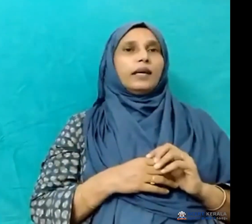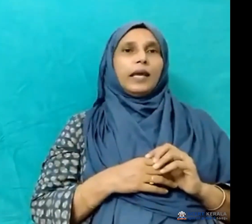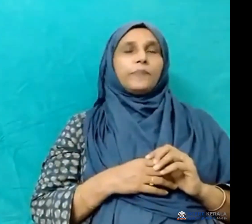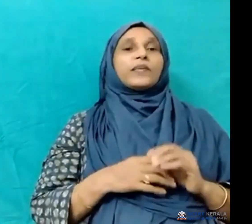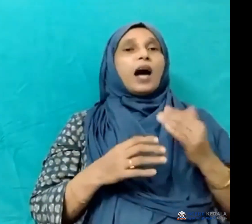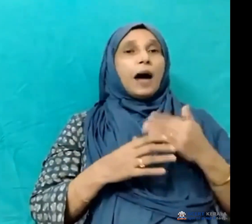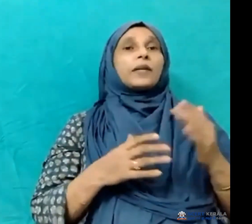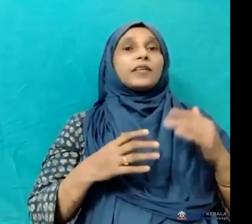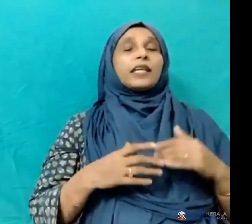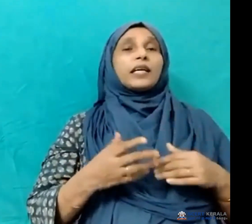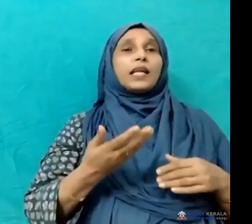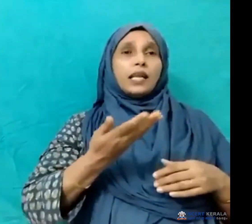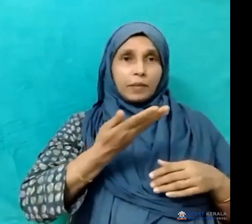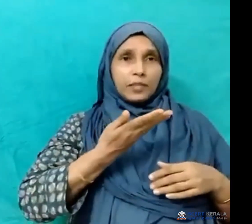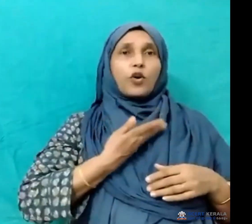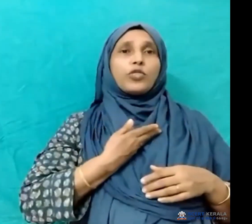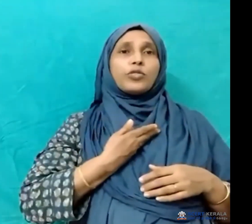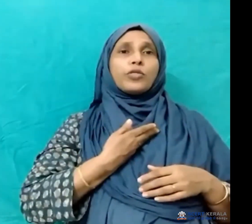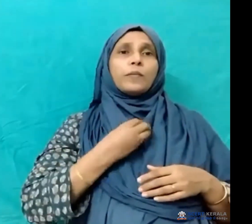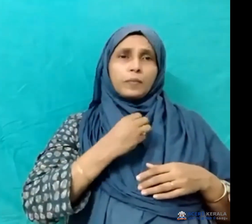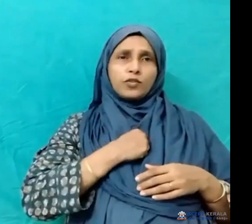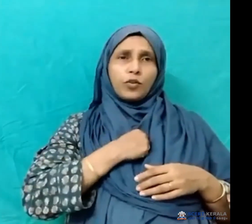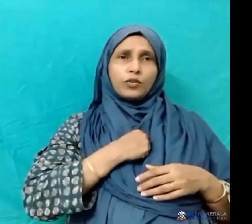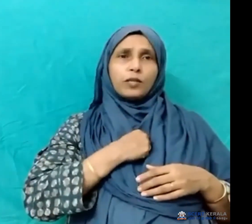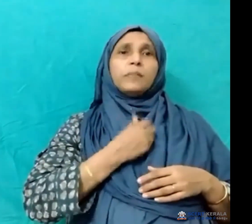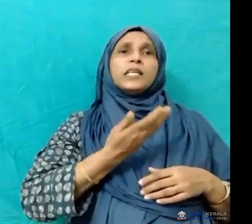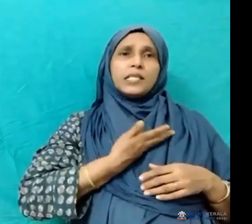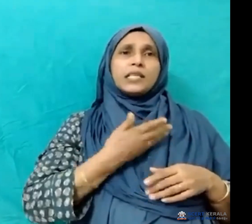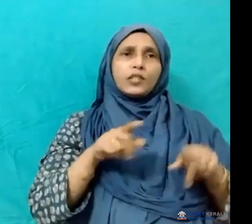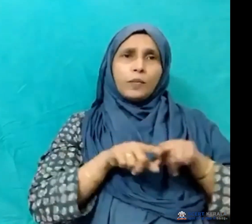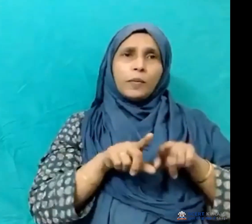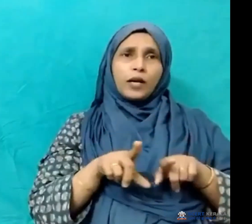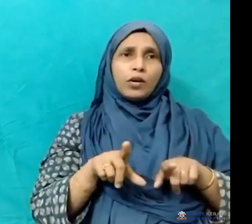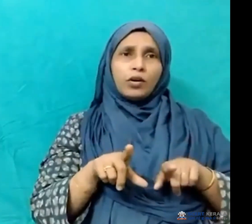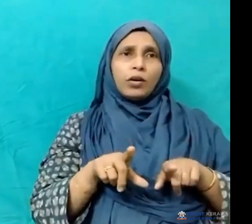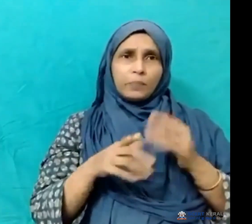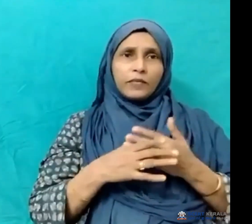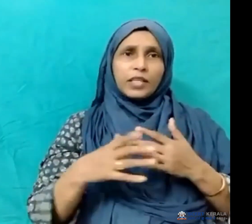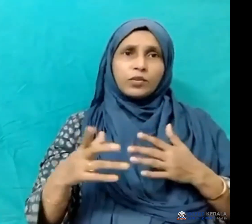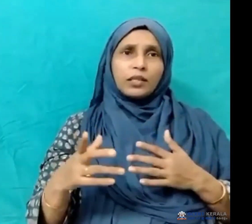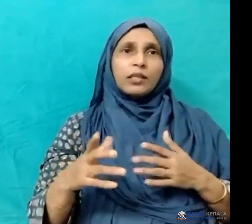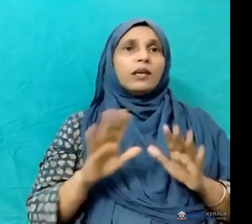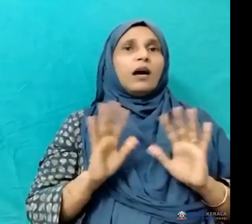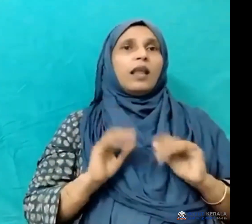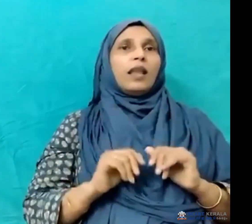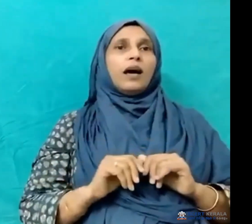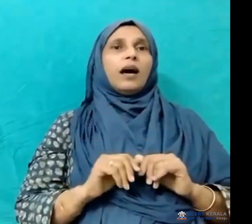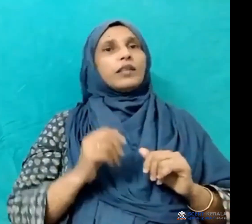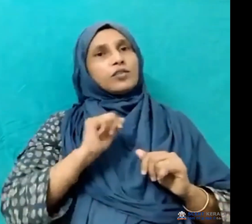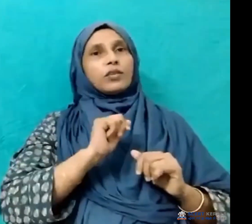അല്ലെ. ആ പ്രവർത്തനങ്ങളെല്ലാം നമ്മൾ സ്വന്തം, നമ്മൾ സ്വന്തം ഇഷ്ടത്തിനൊപ്പമാണോ പ്രവർത്തിക്കുന്നത്? അല്ല, അത്